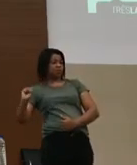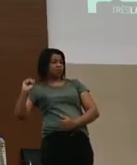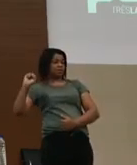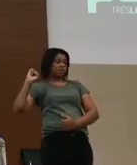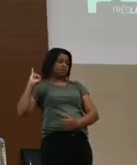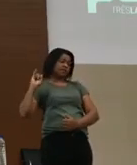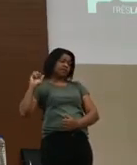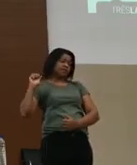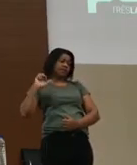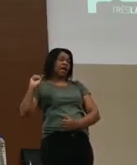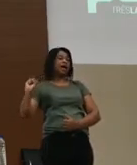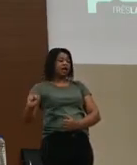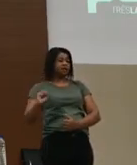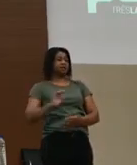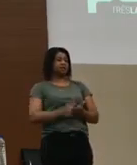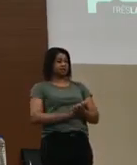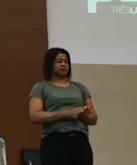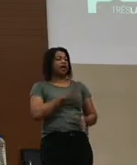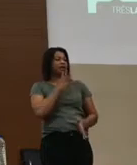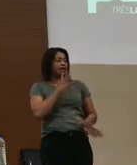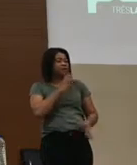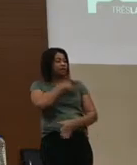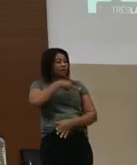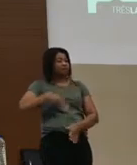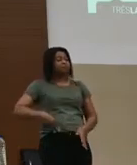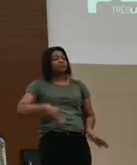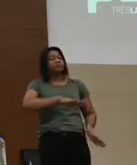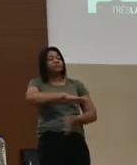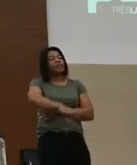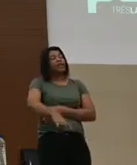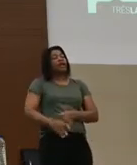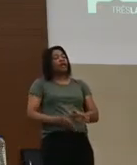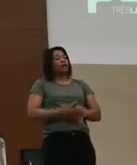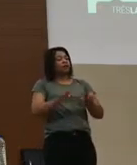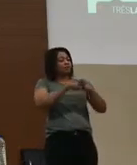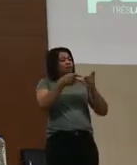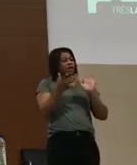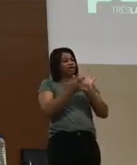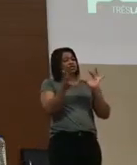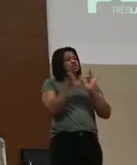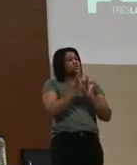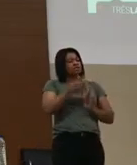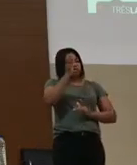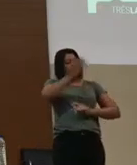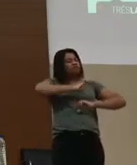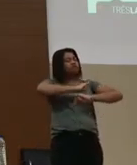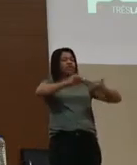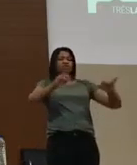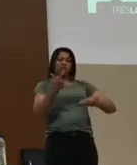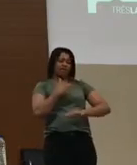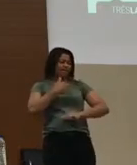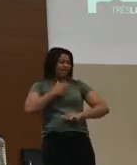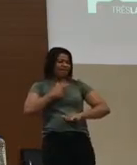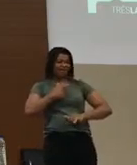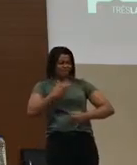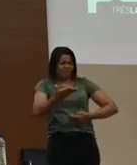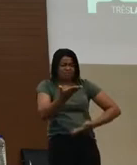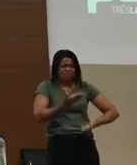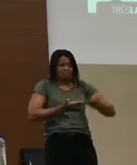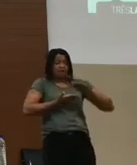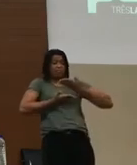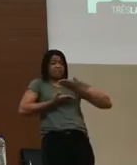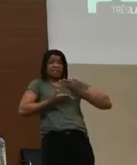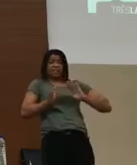servo. E o próprio Filho do Homem diz: olha, eu não vim para ser servido, mas vim para servir.